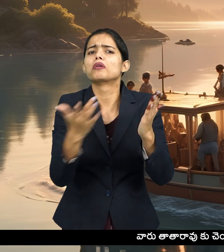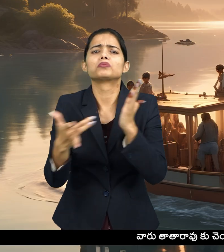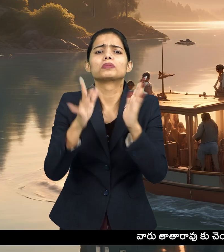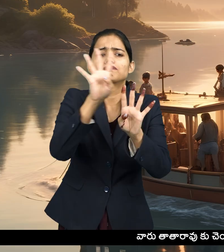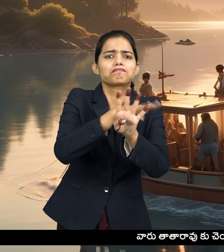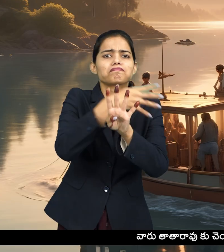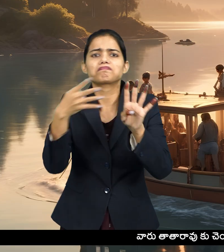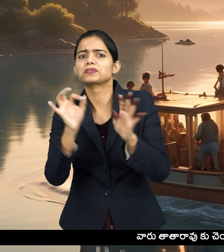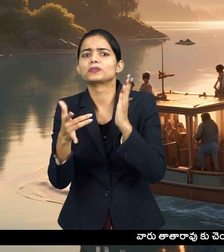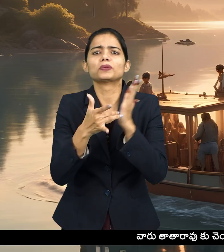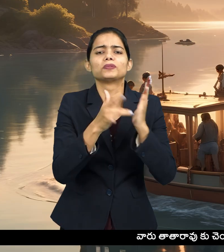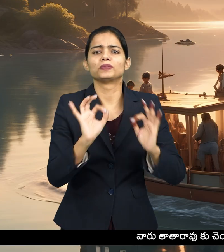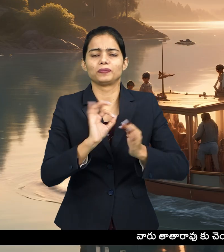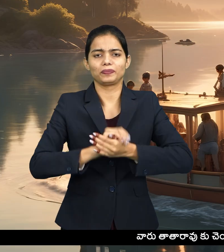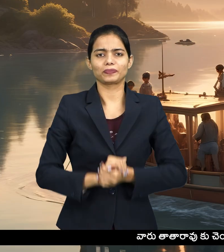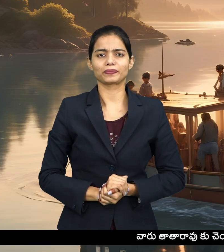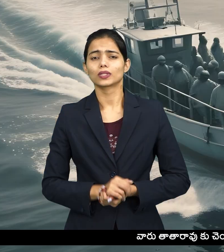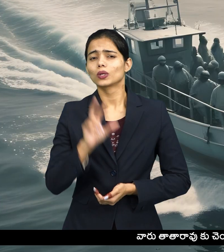పనిచేస్తున్నారు.